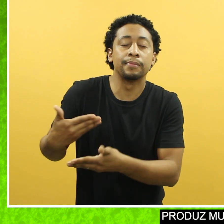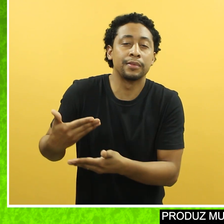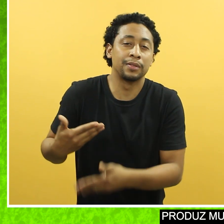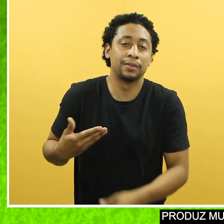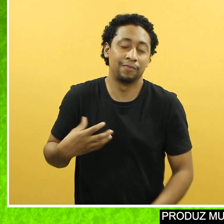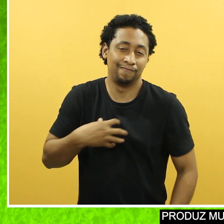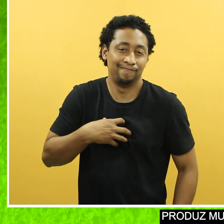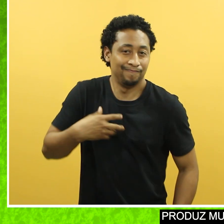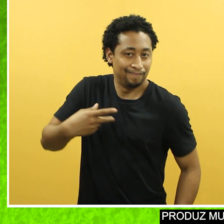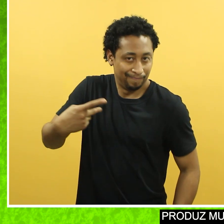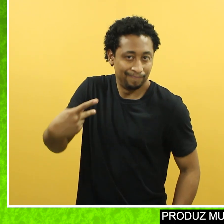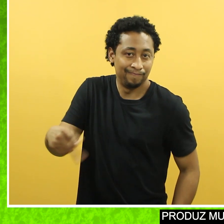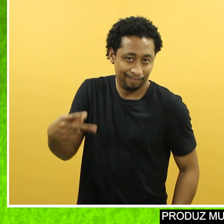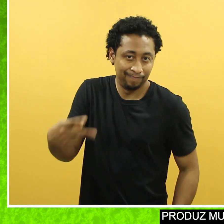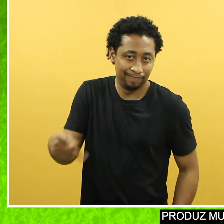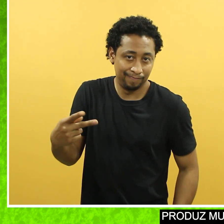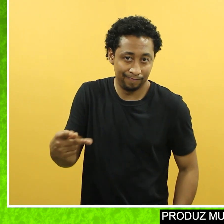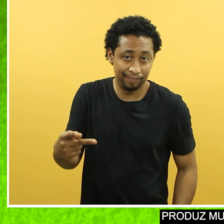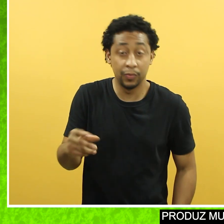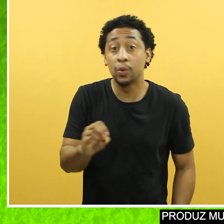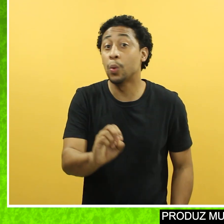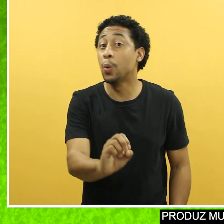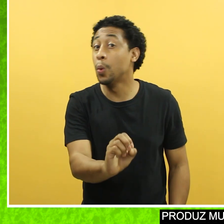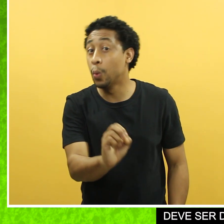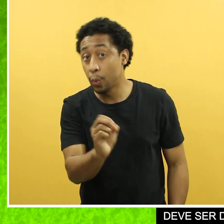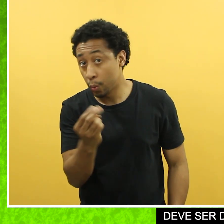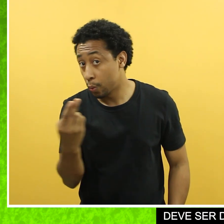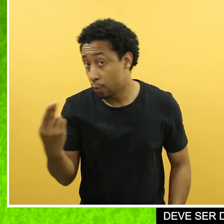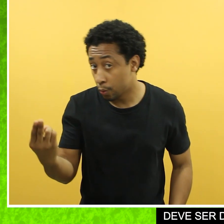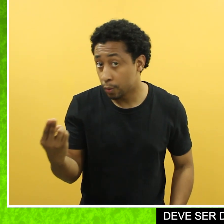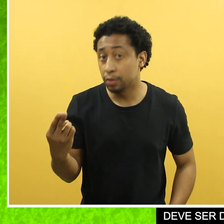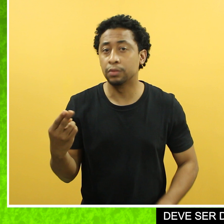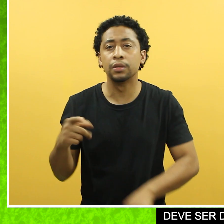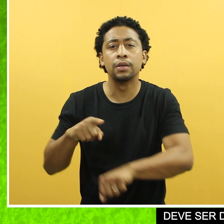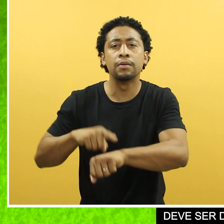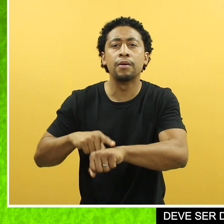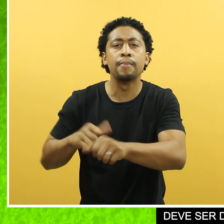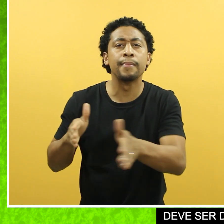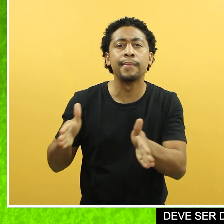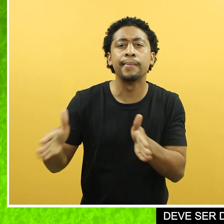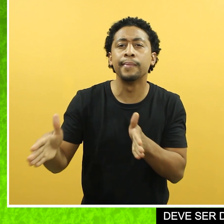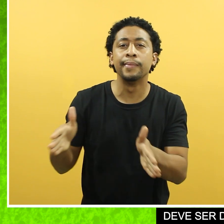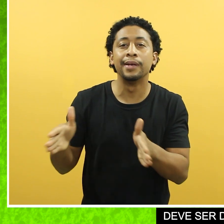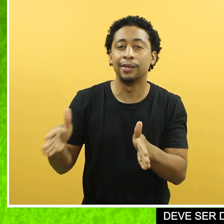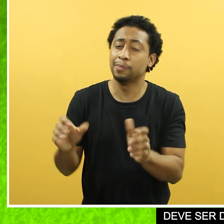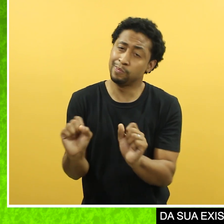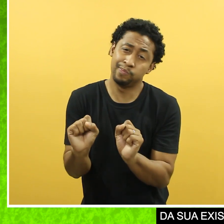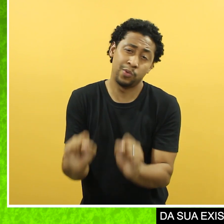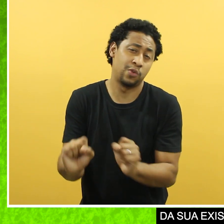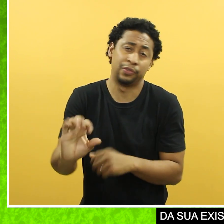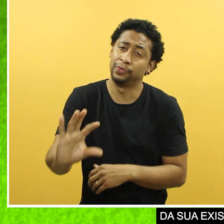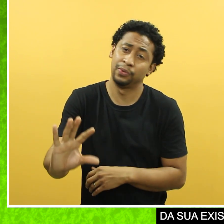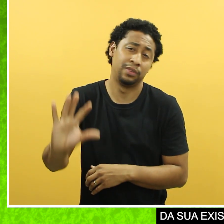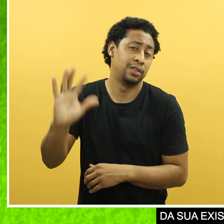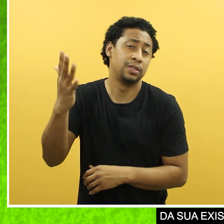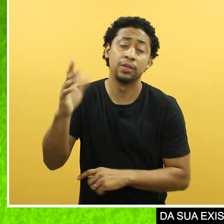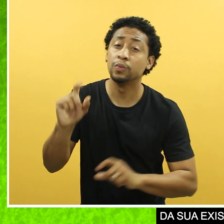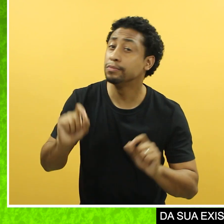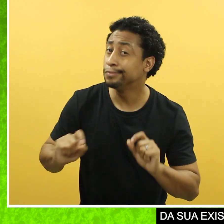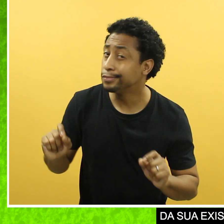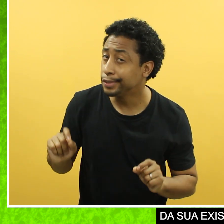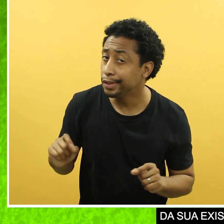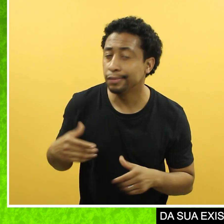produz muitos ovos ou muitas sementes, deve ser destruído em qualquer período da sua